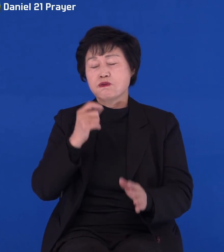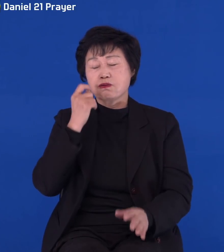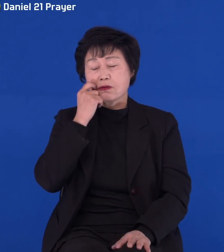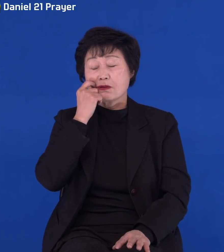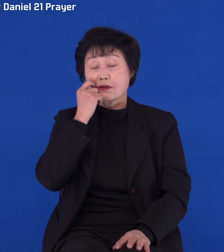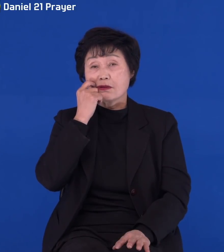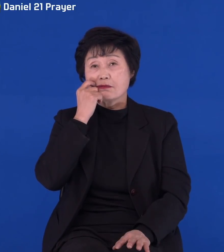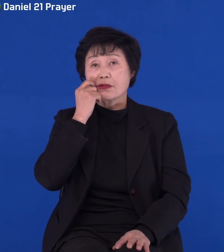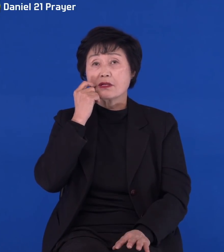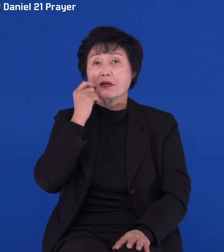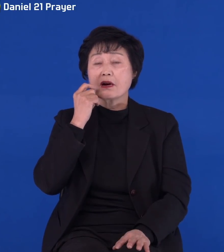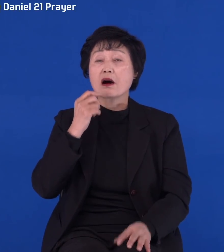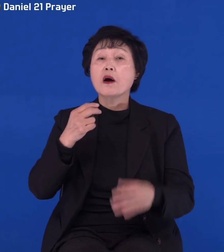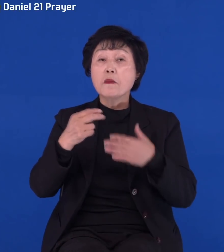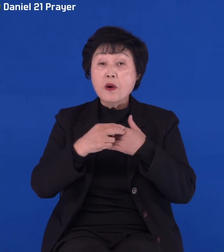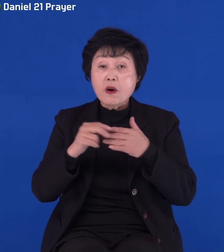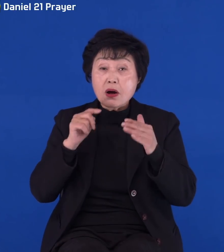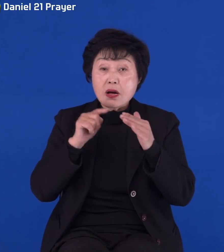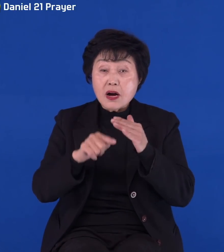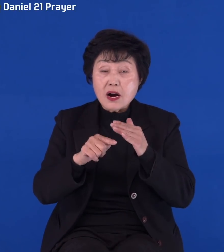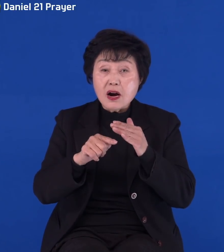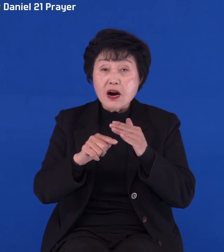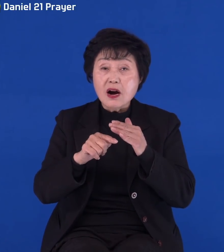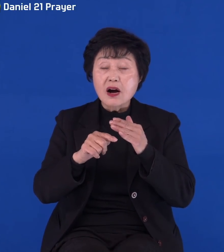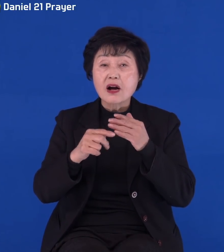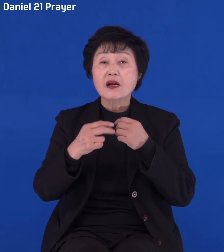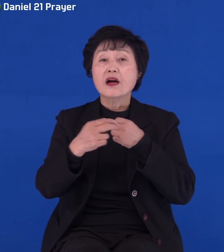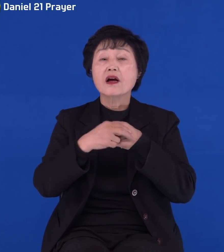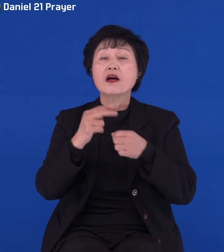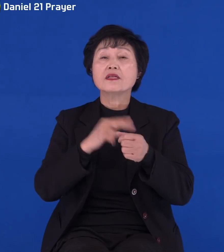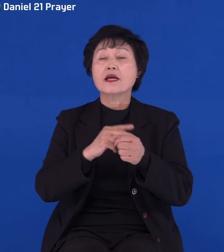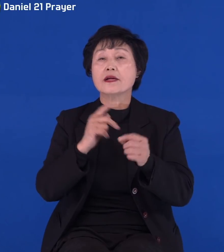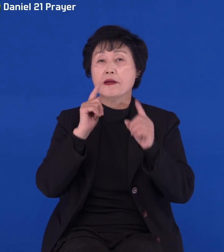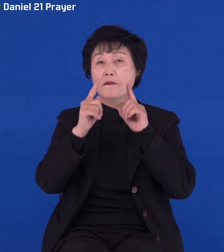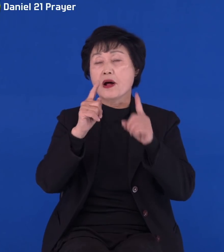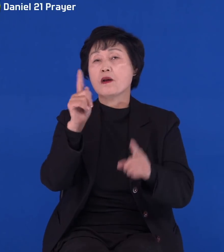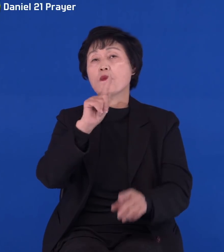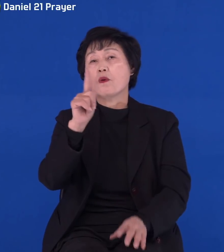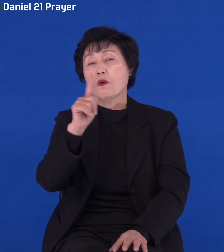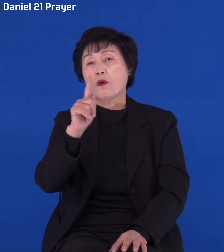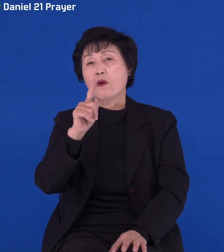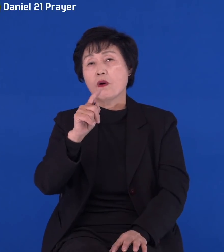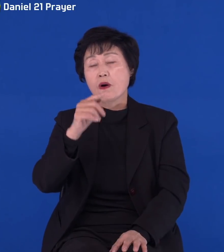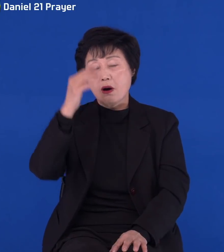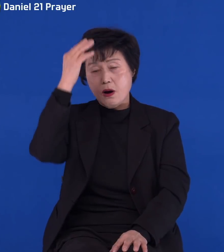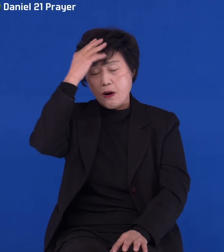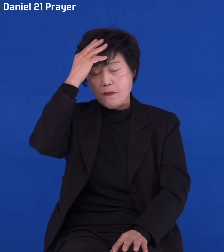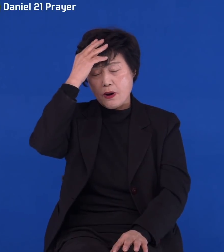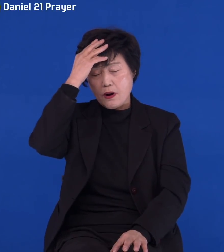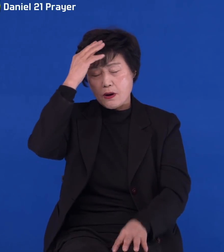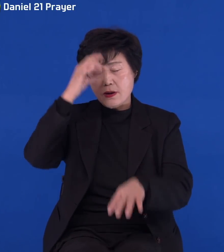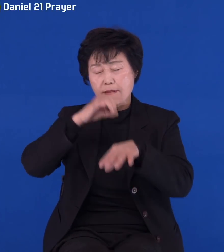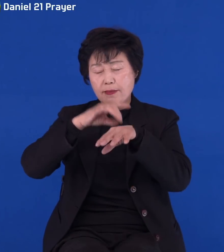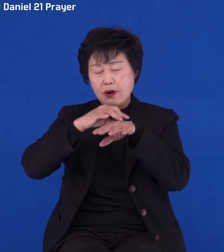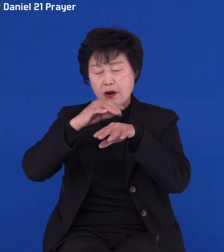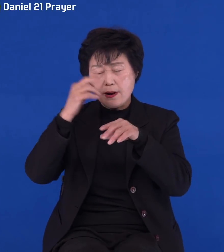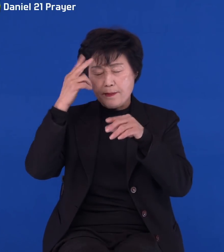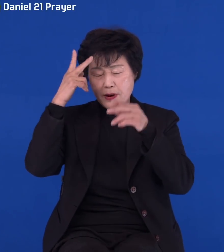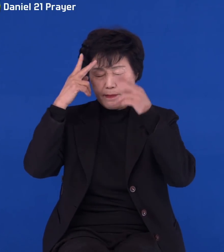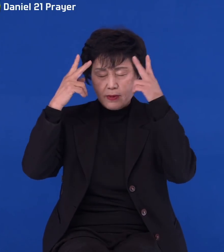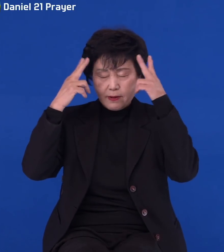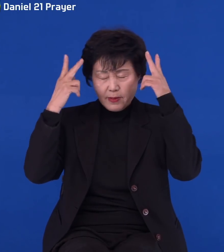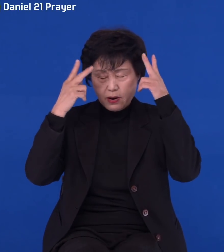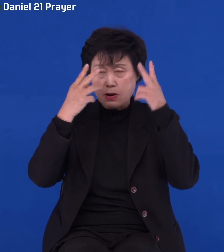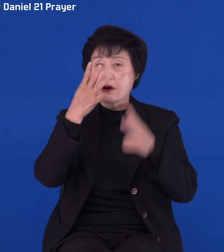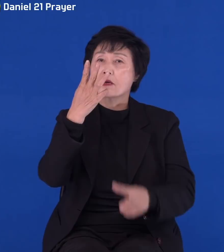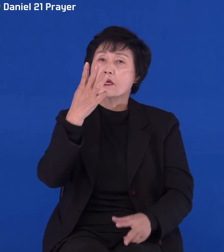병원에 갔어요. 의사 선생님이 저를 불러요. 갔더니 CT를 딱 보여줘요. 머리뼈가 3군데 깨졌는데